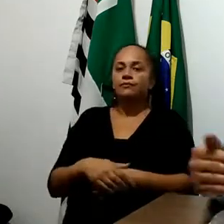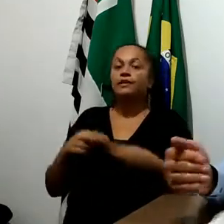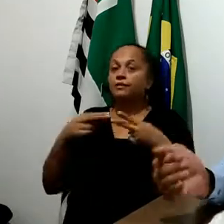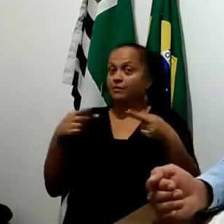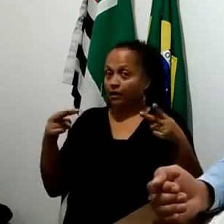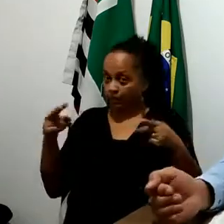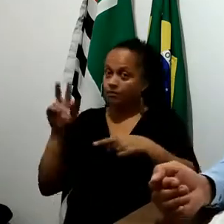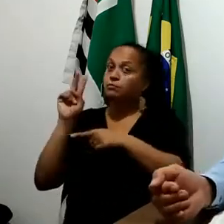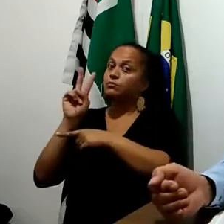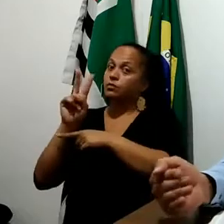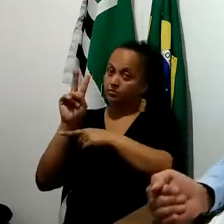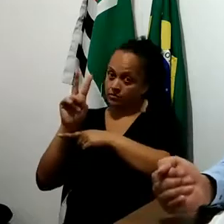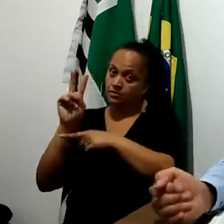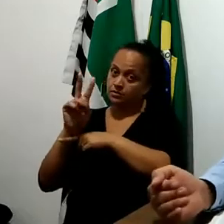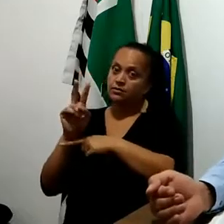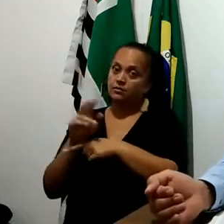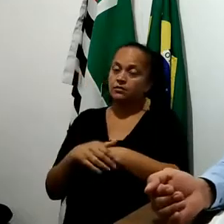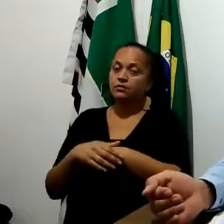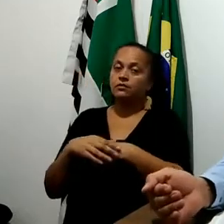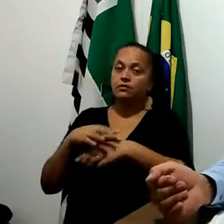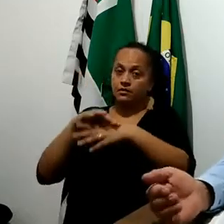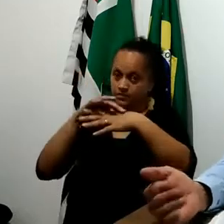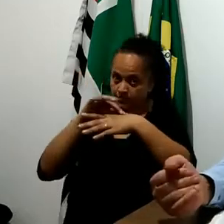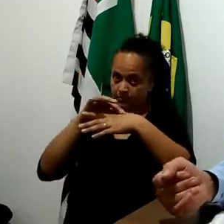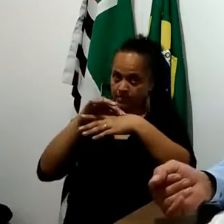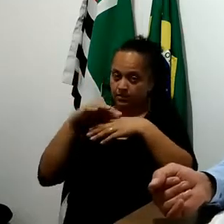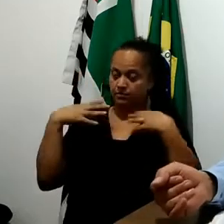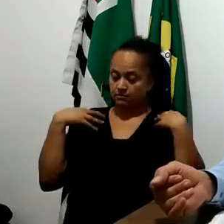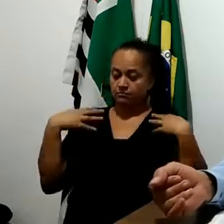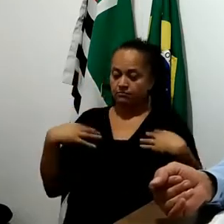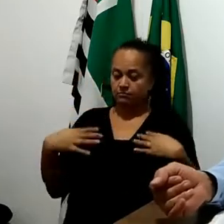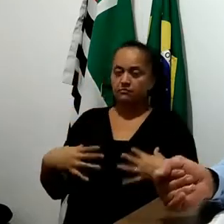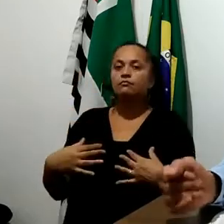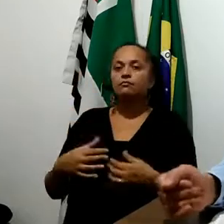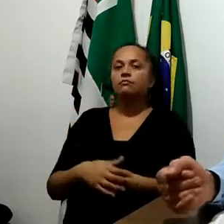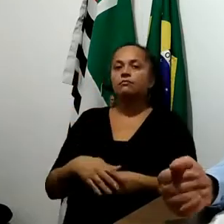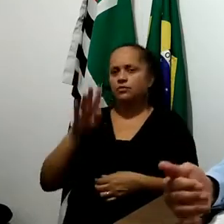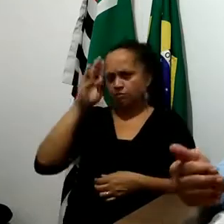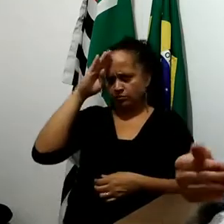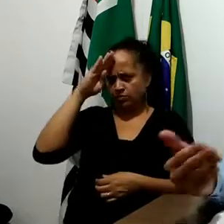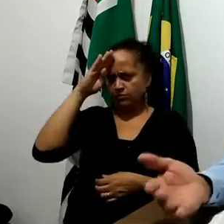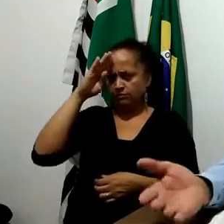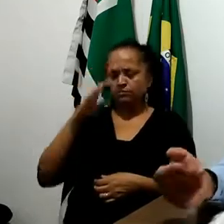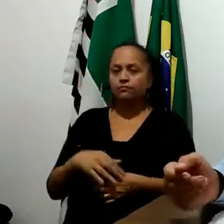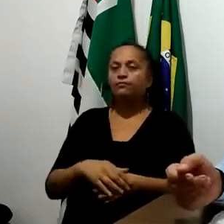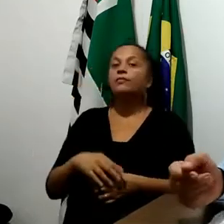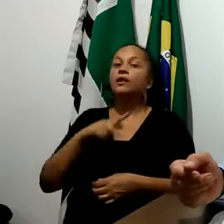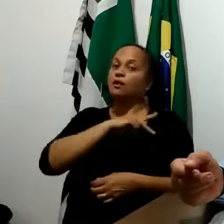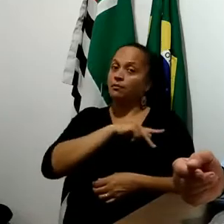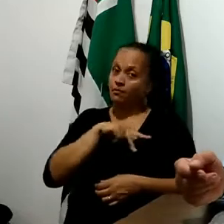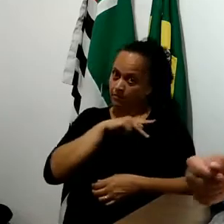a proteção física para um soldado. Paulo fez uma